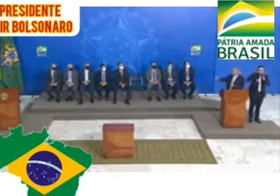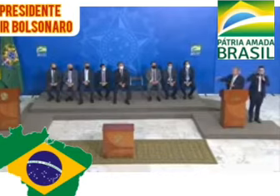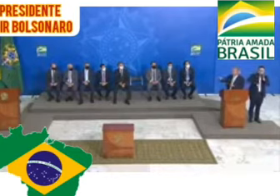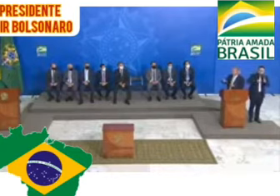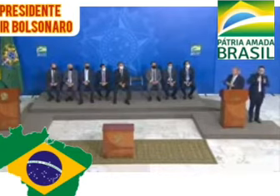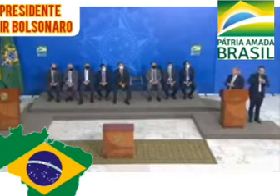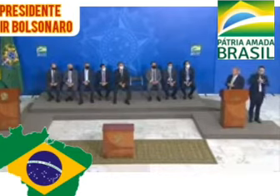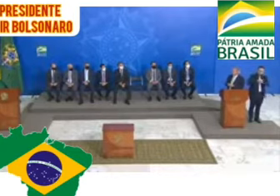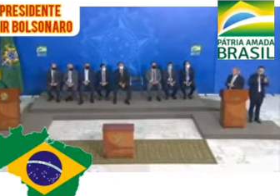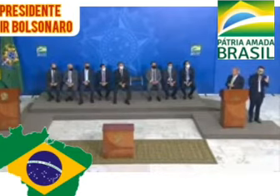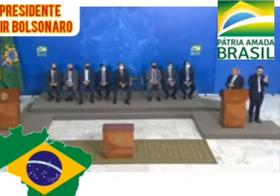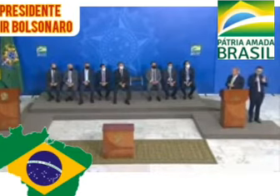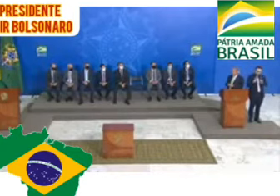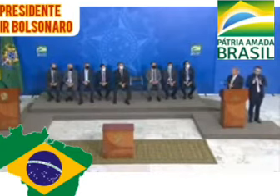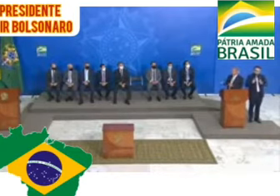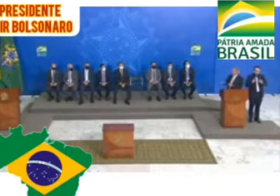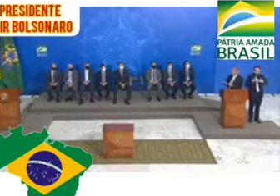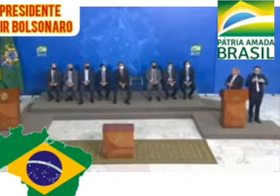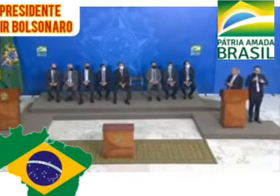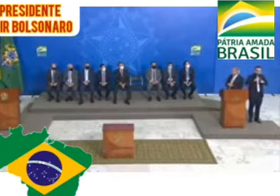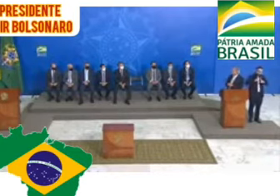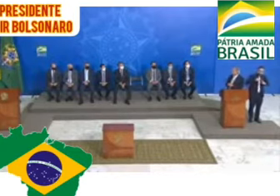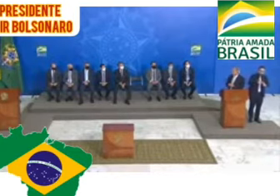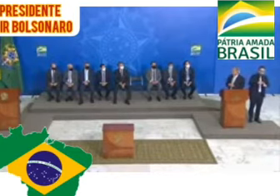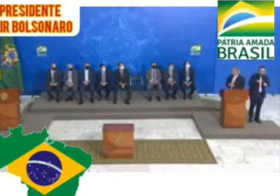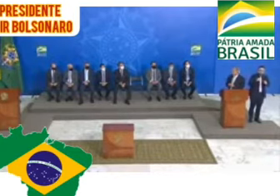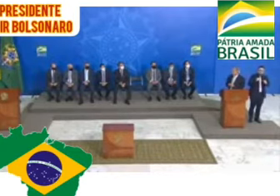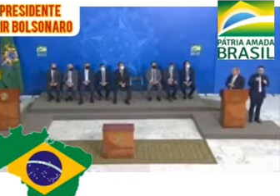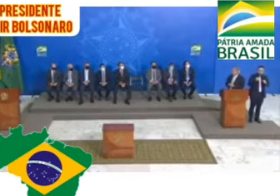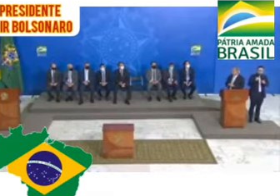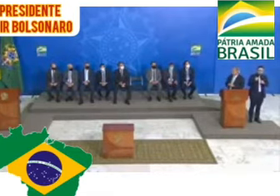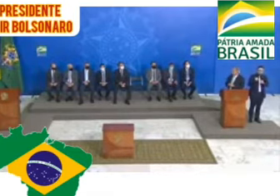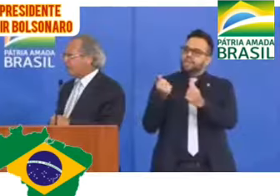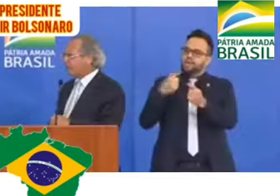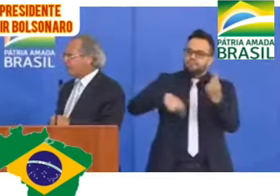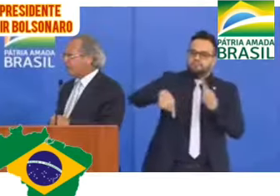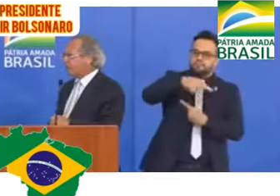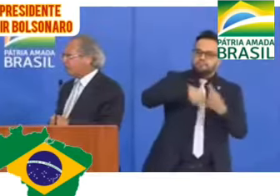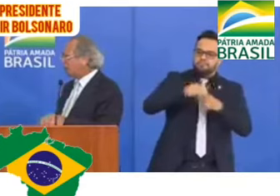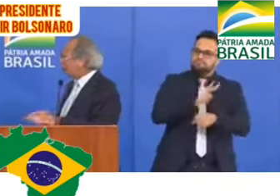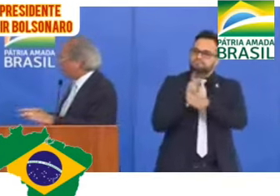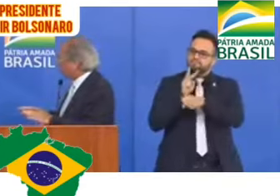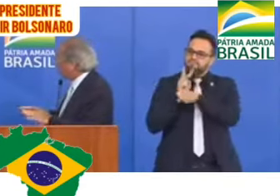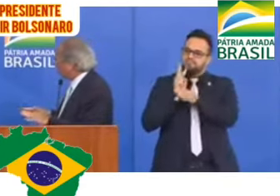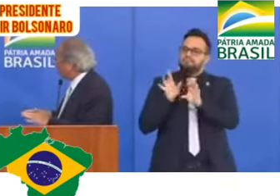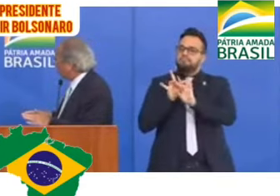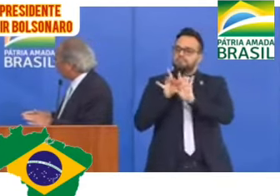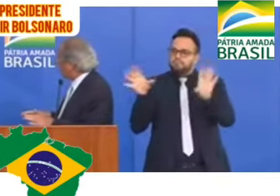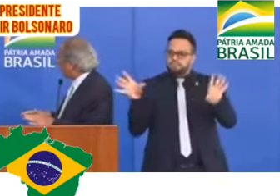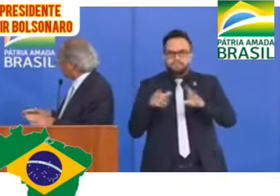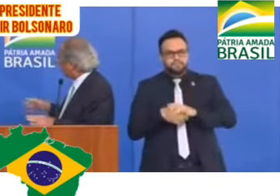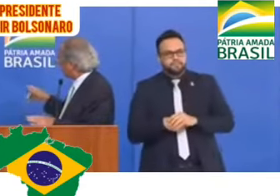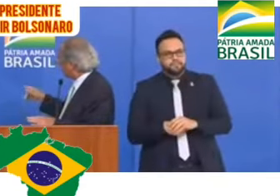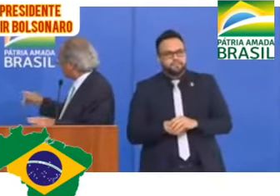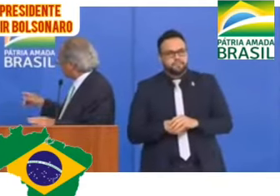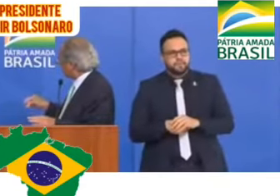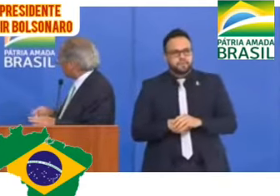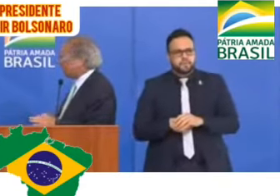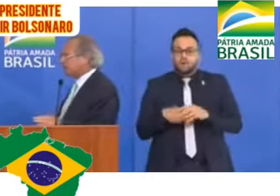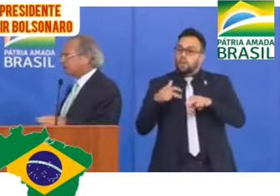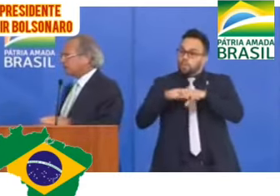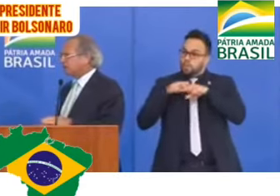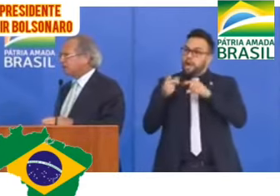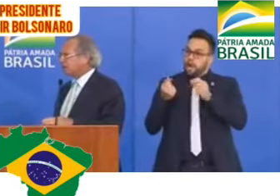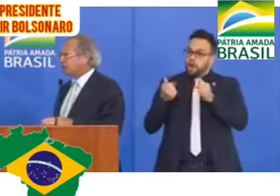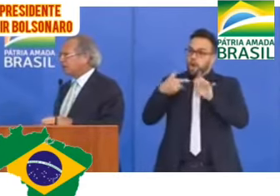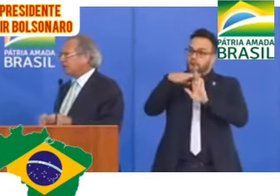nos próximos meses. Tem capital de giro para vocês. O programa está sendo um absoluto sucesso